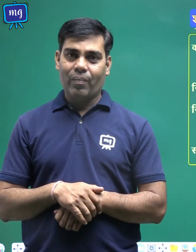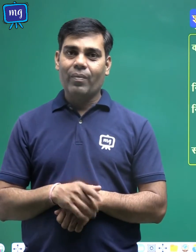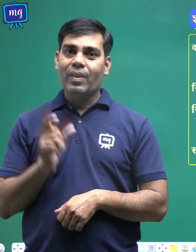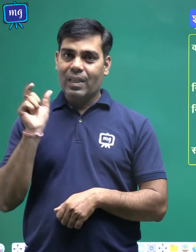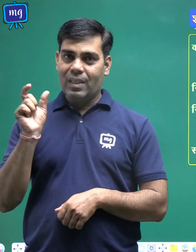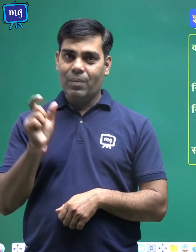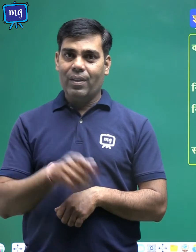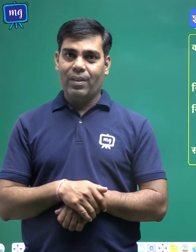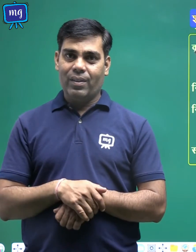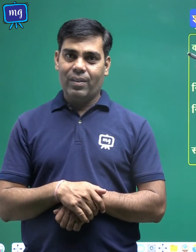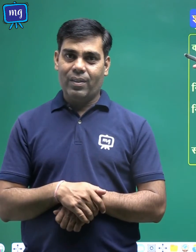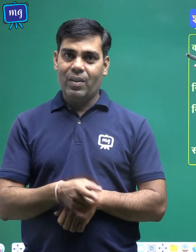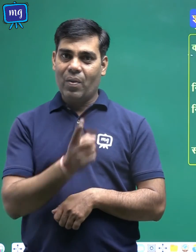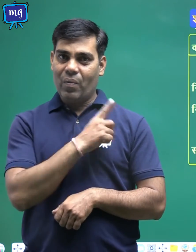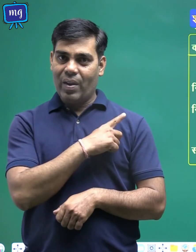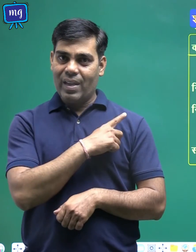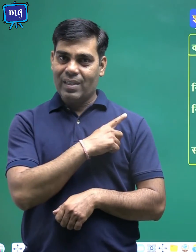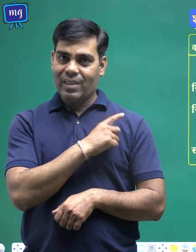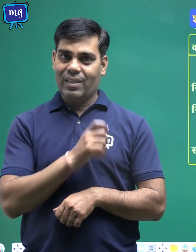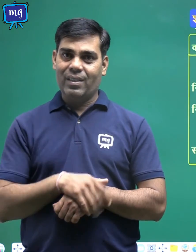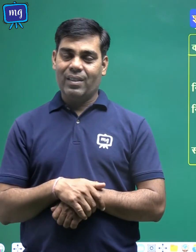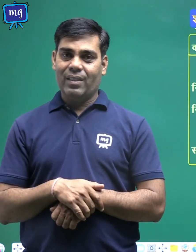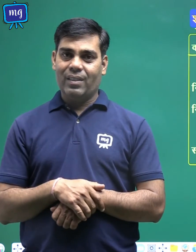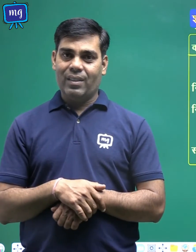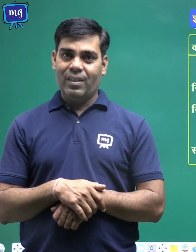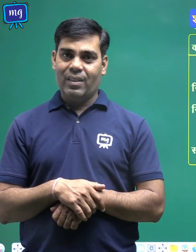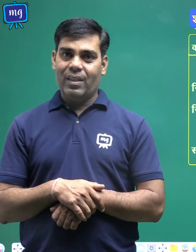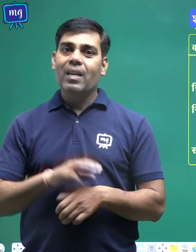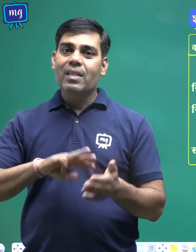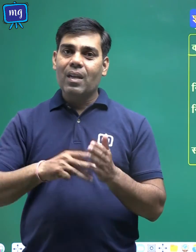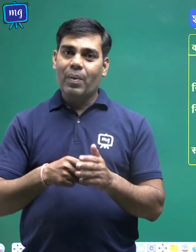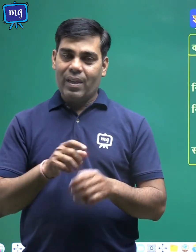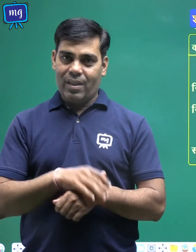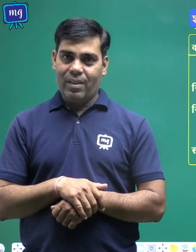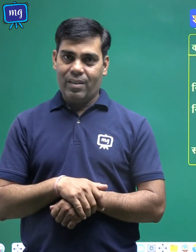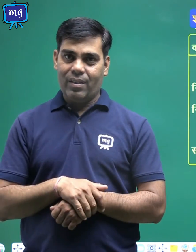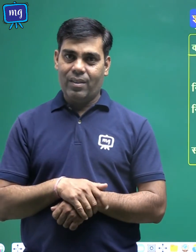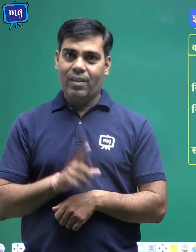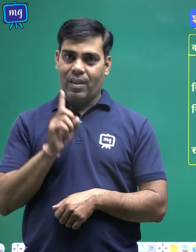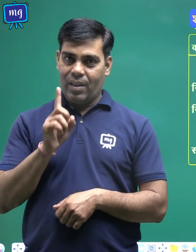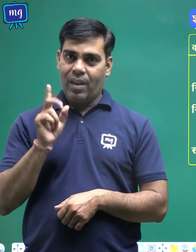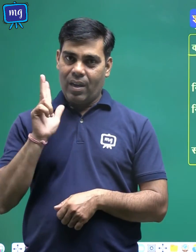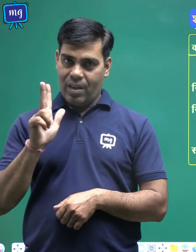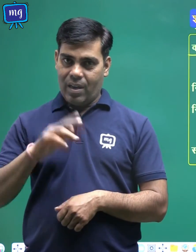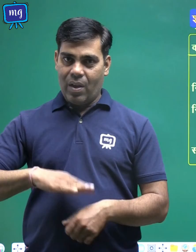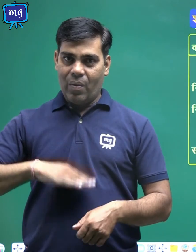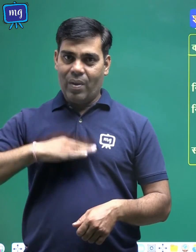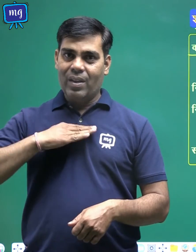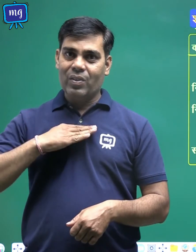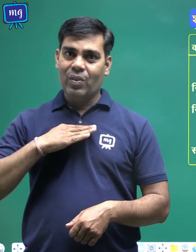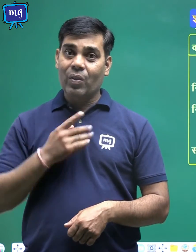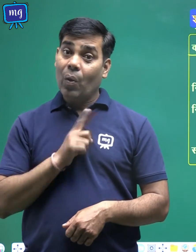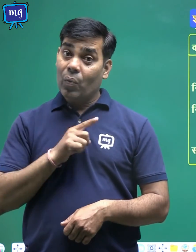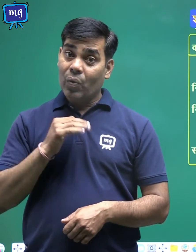शब्द है वयस्क। इसका अर्थ है 18 वर्ष या